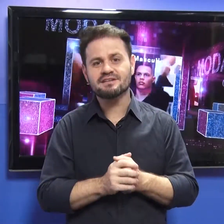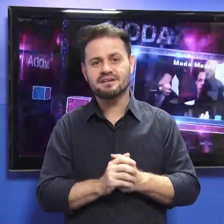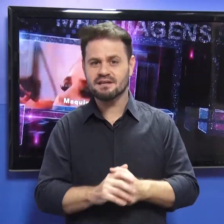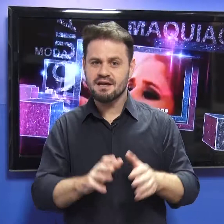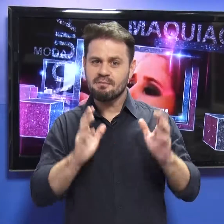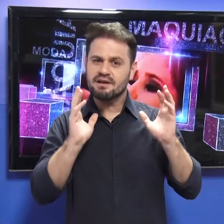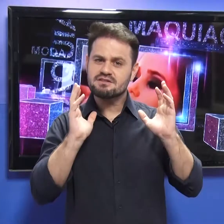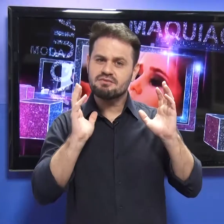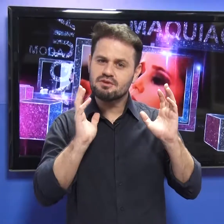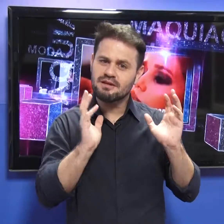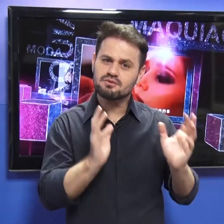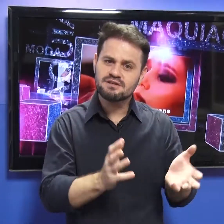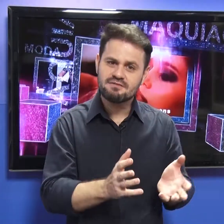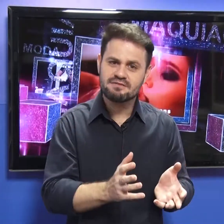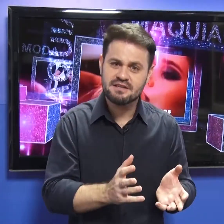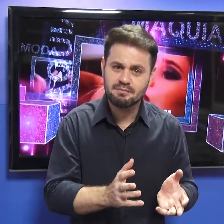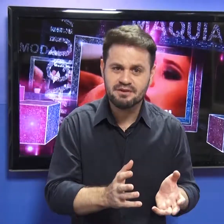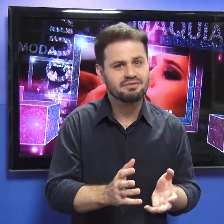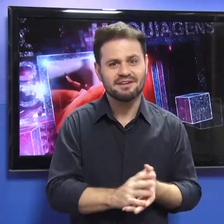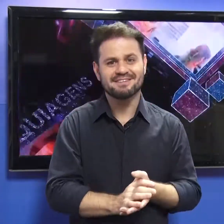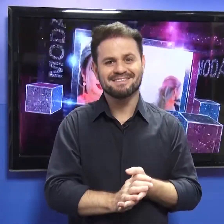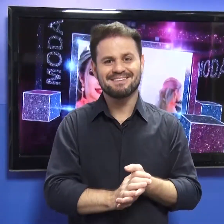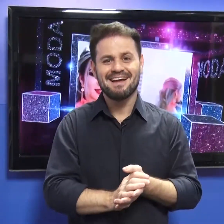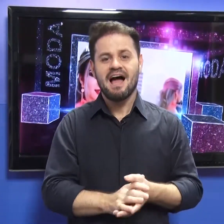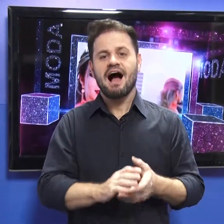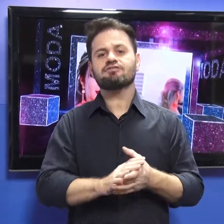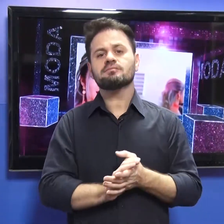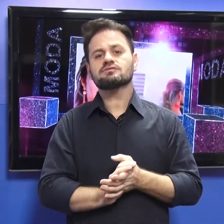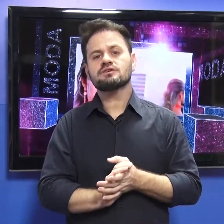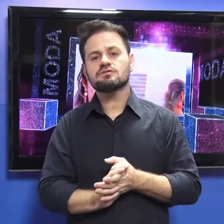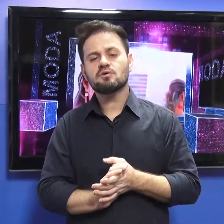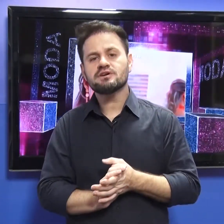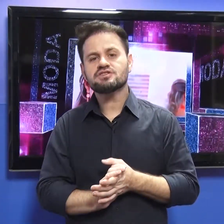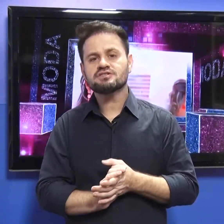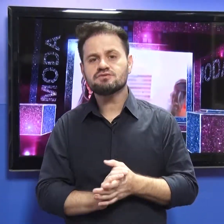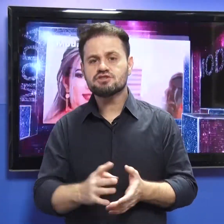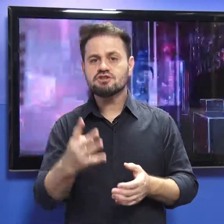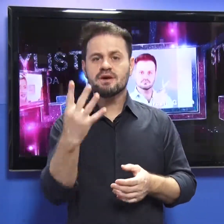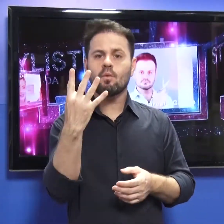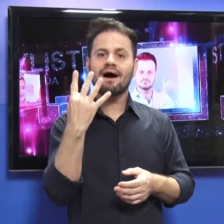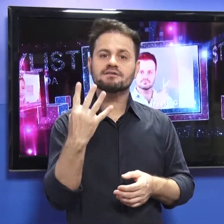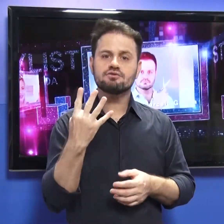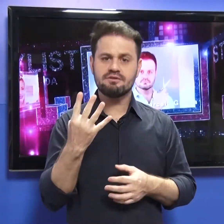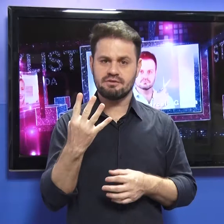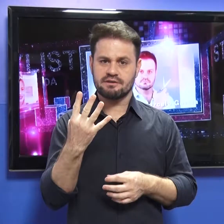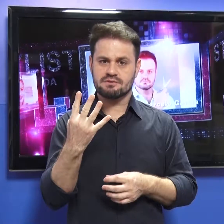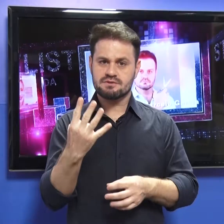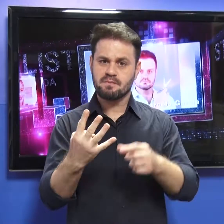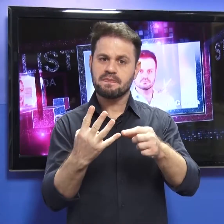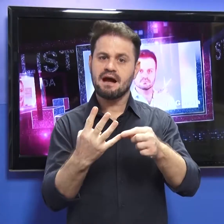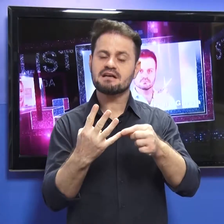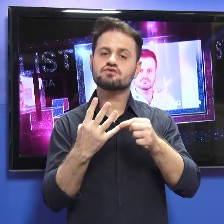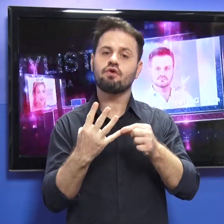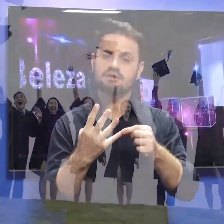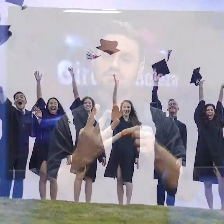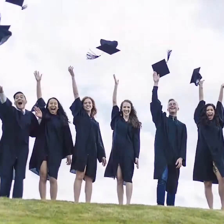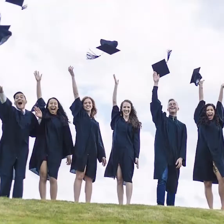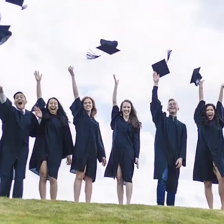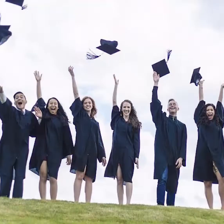ter para que essa formatura fique perfeita a formatura normalmente é dividida em quatro eventos as fotos que são